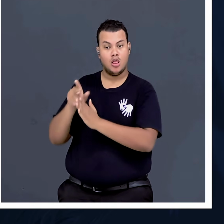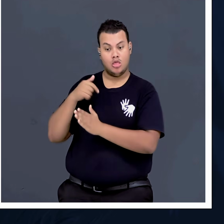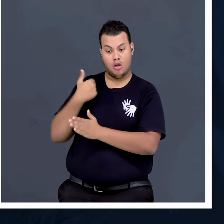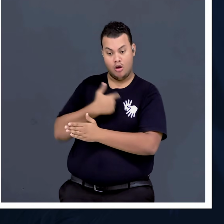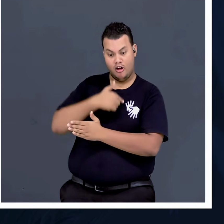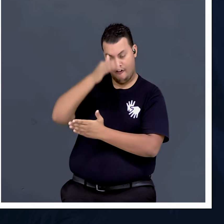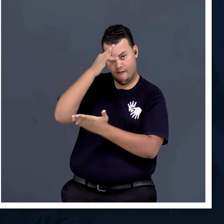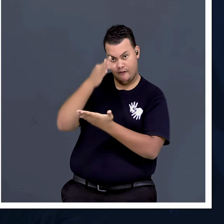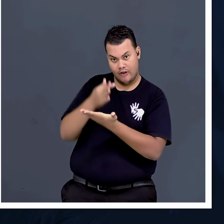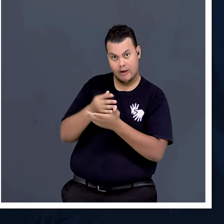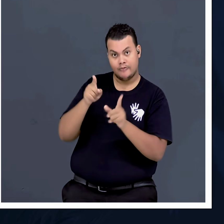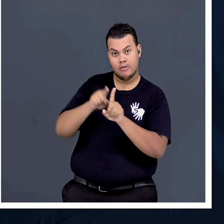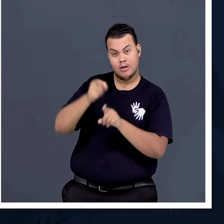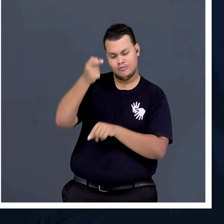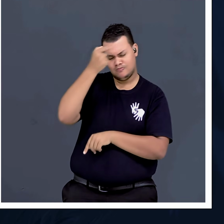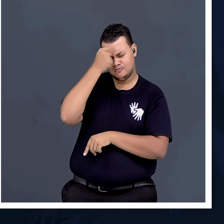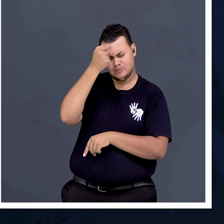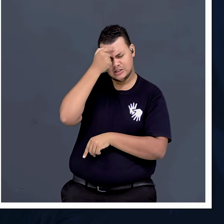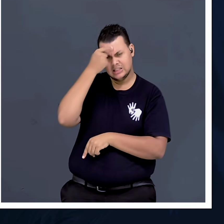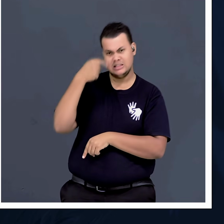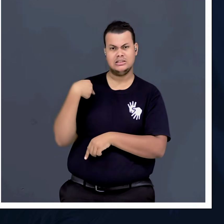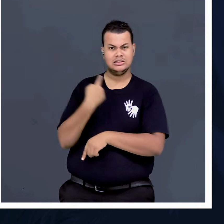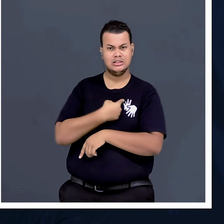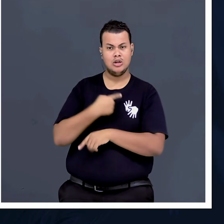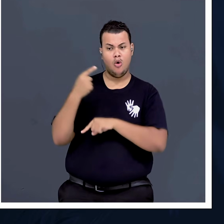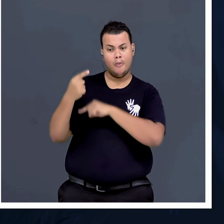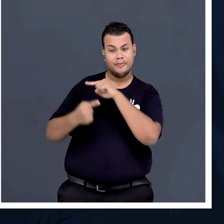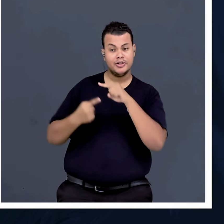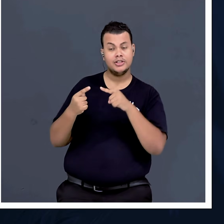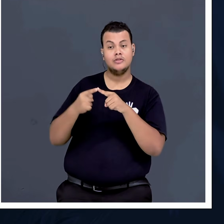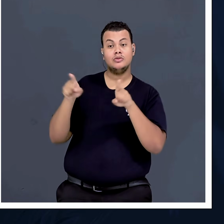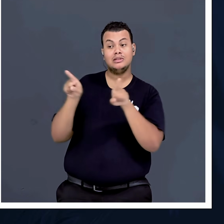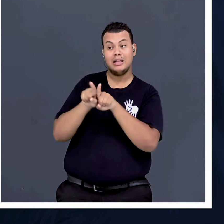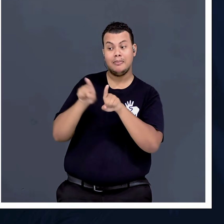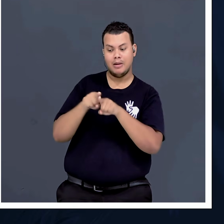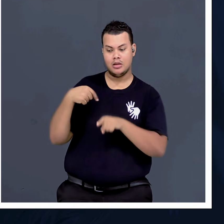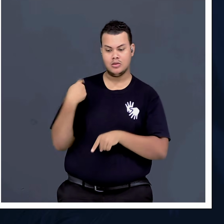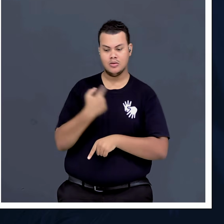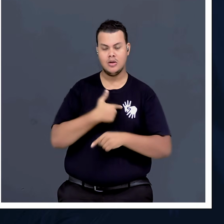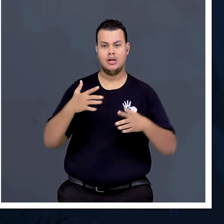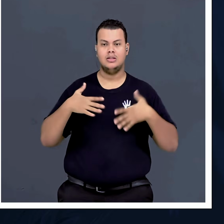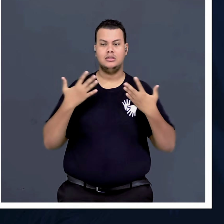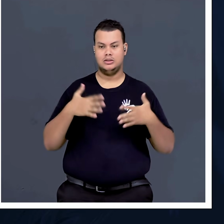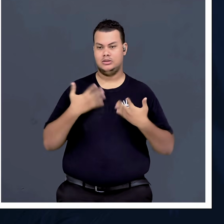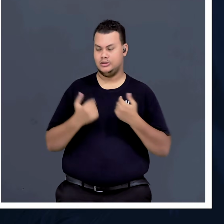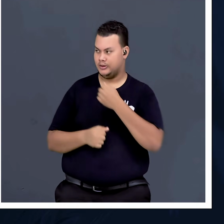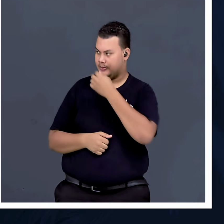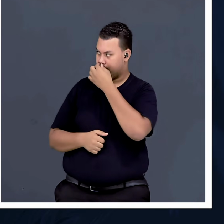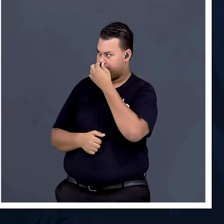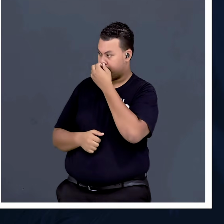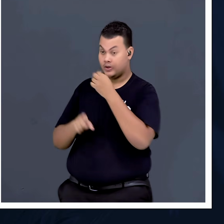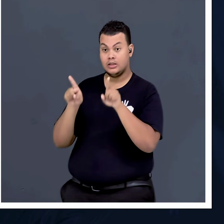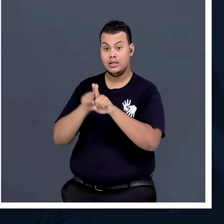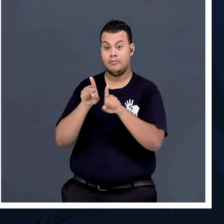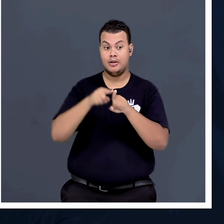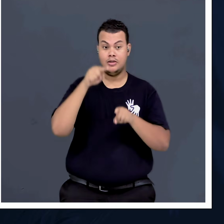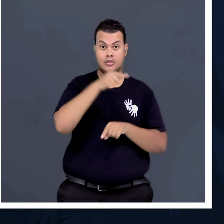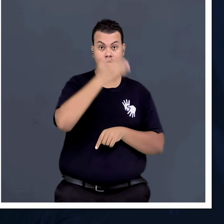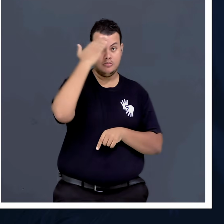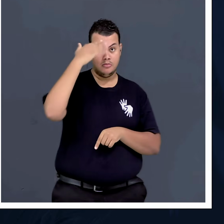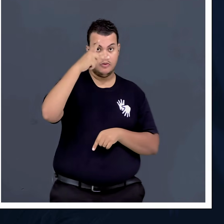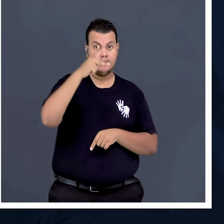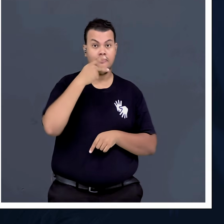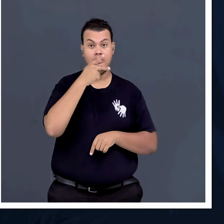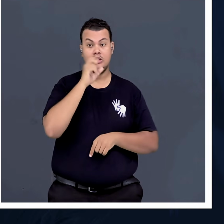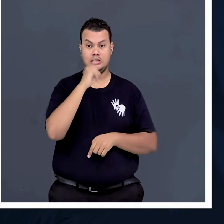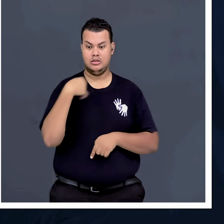fé, a nossa mentalidade, o nosso propósito e a nossa alegria. Assim como o Provérbios disse,